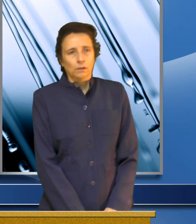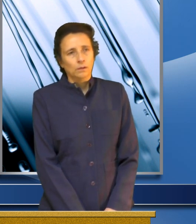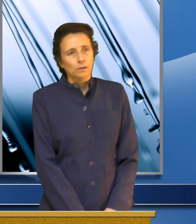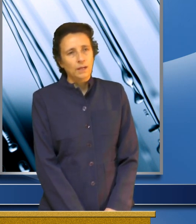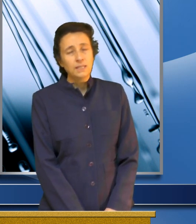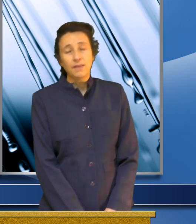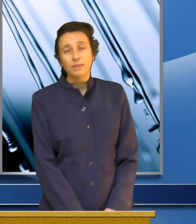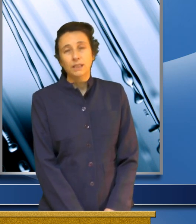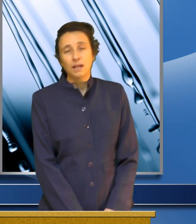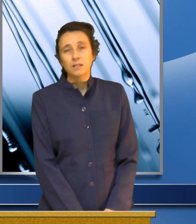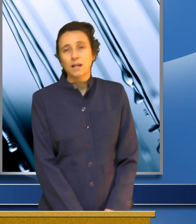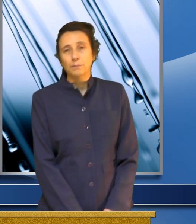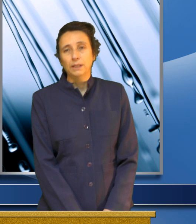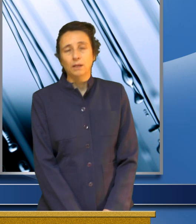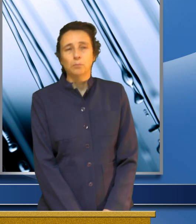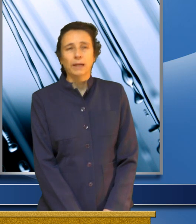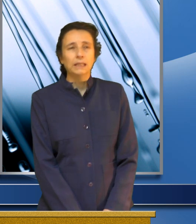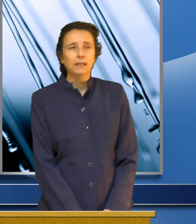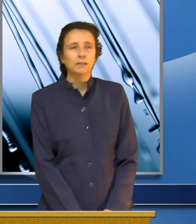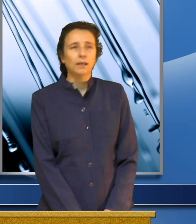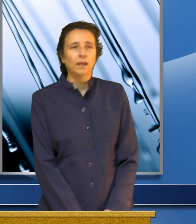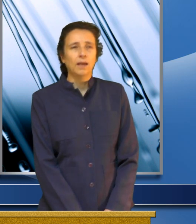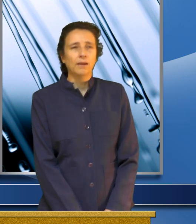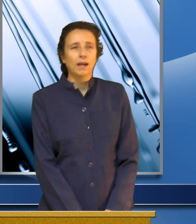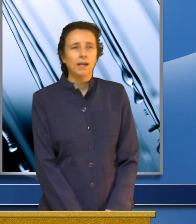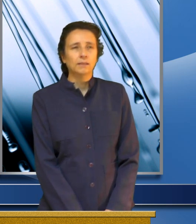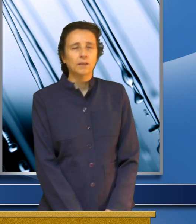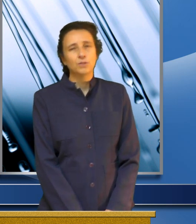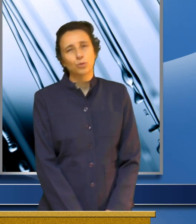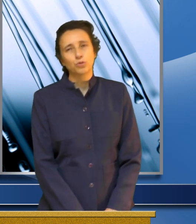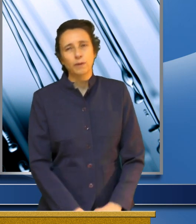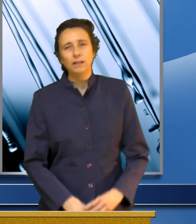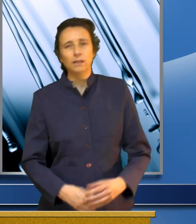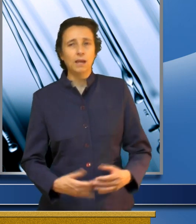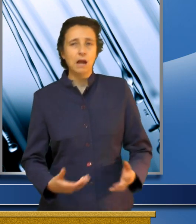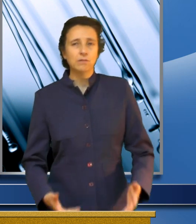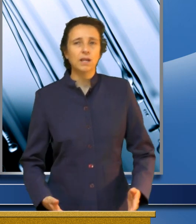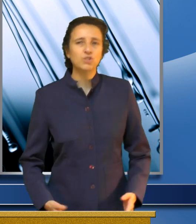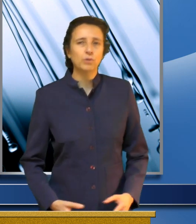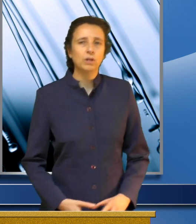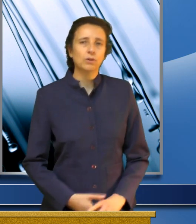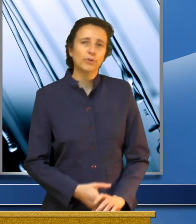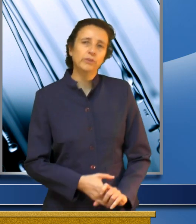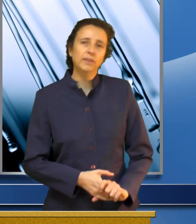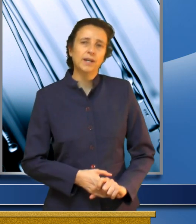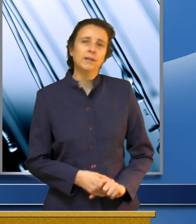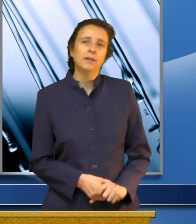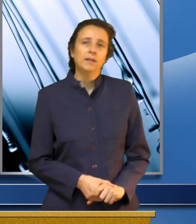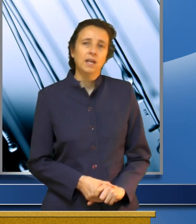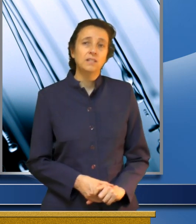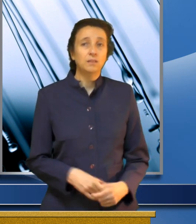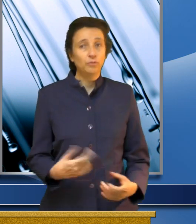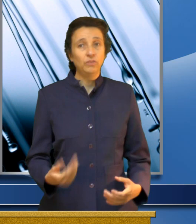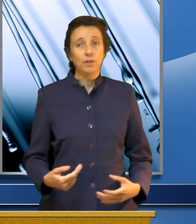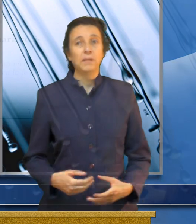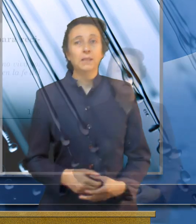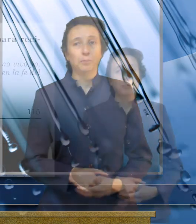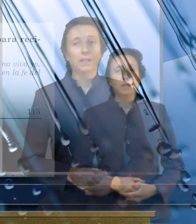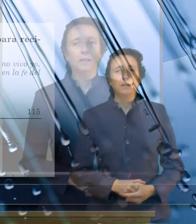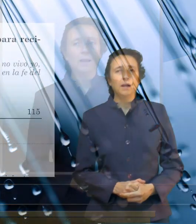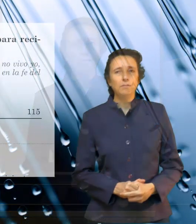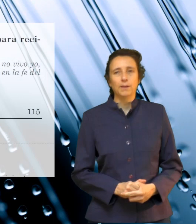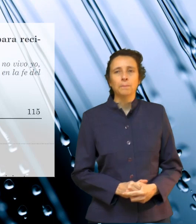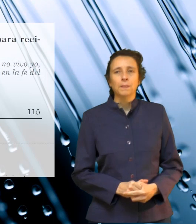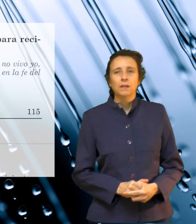¿Qué dices tú? Esta cita es realmente impactante, la de Gálatas 2:20. Aunque es muy conocida, es